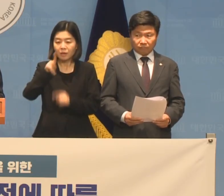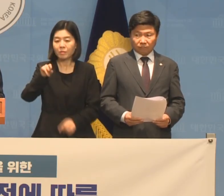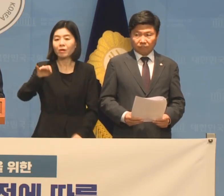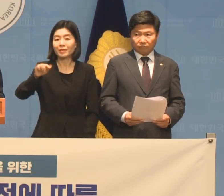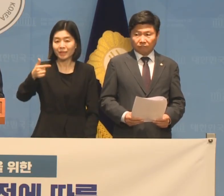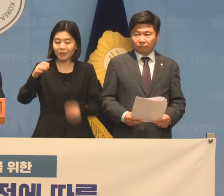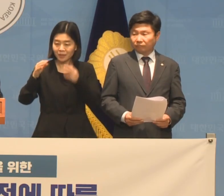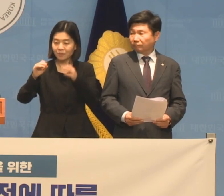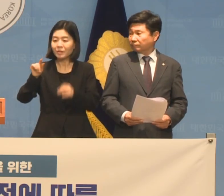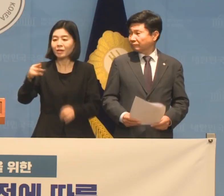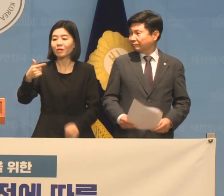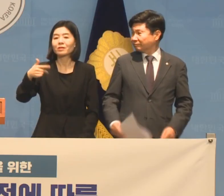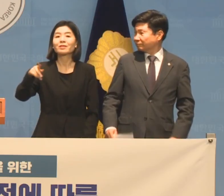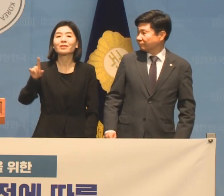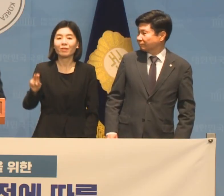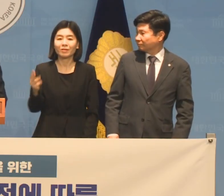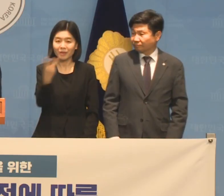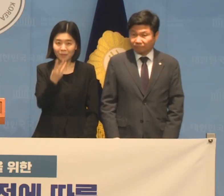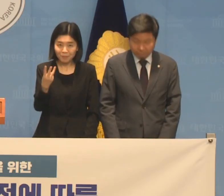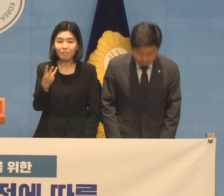김현정 일동. 고맙습니다.